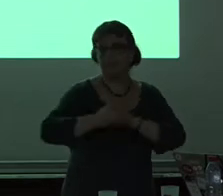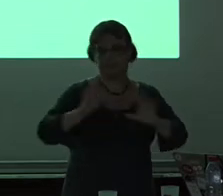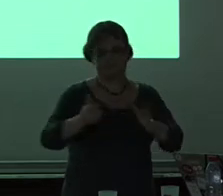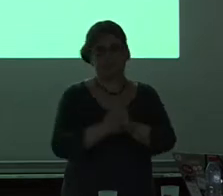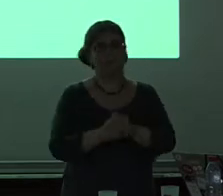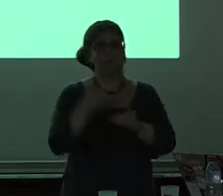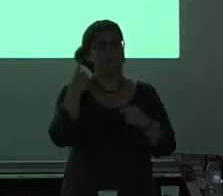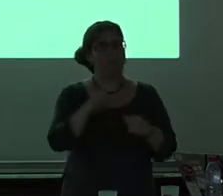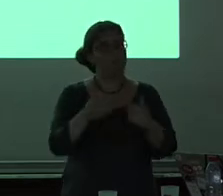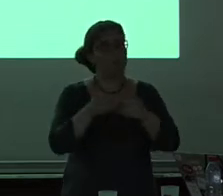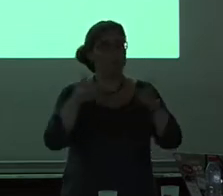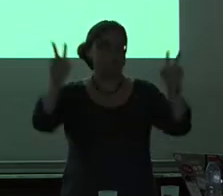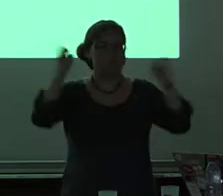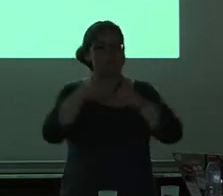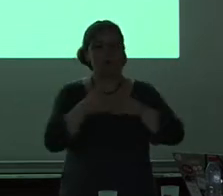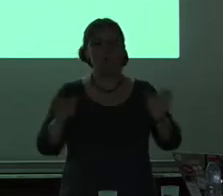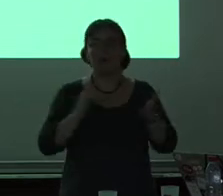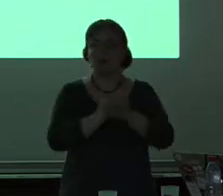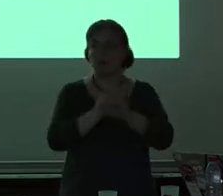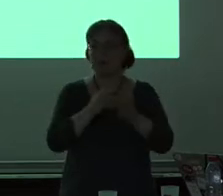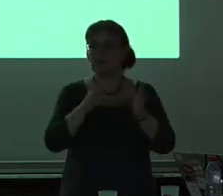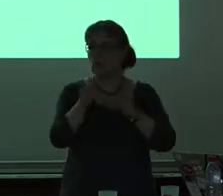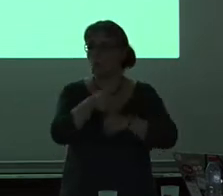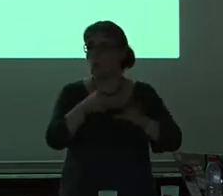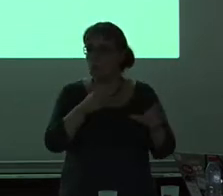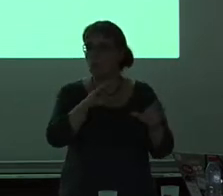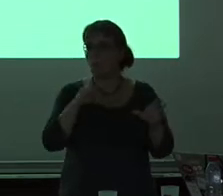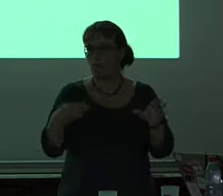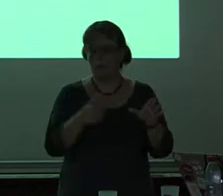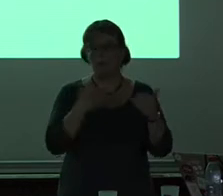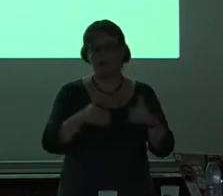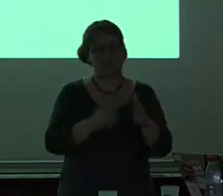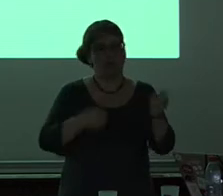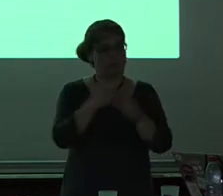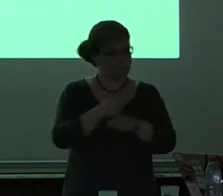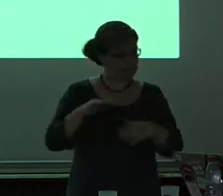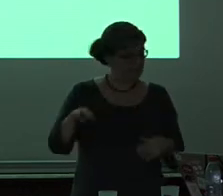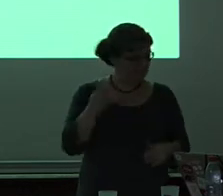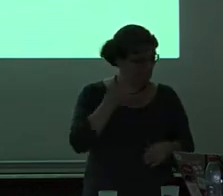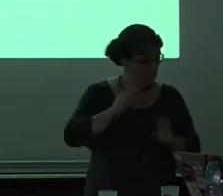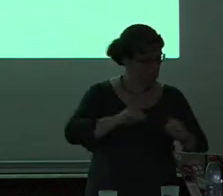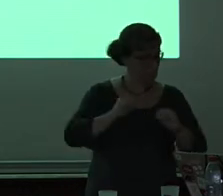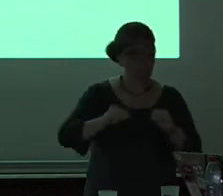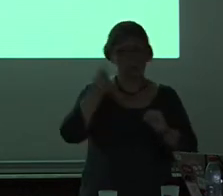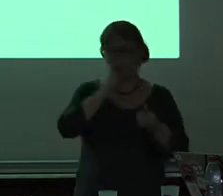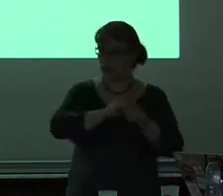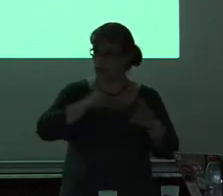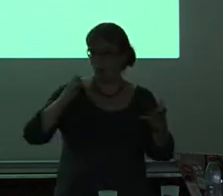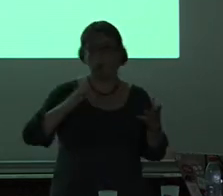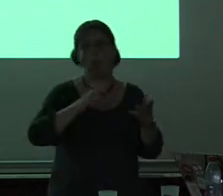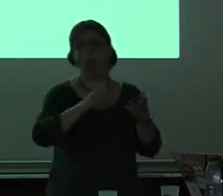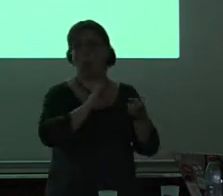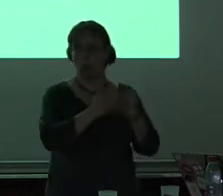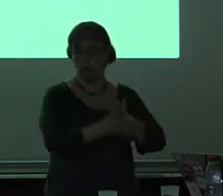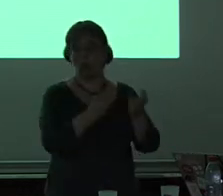Open Classrooms, l'ancien site du Zéro, 14 cours autour du développement web et Python. J'ai créé tout un parcours de formation